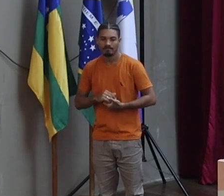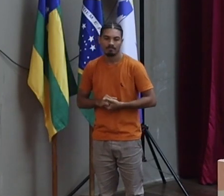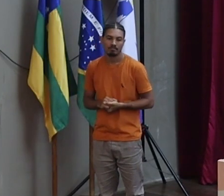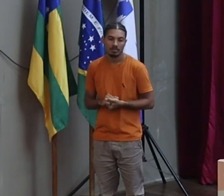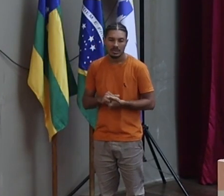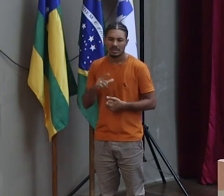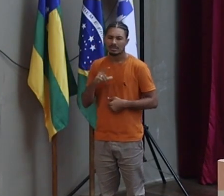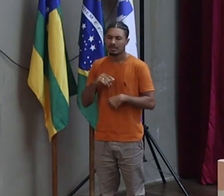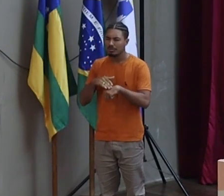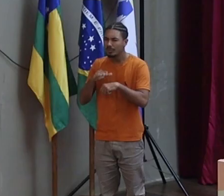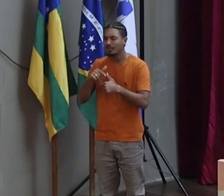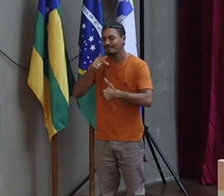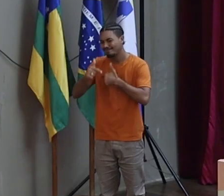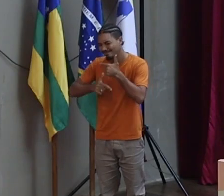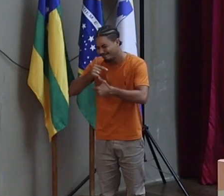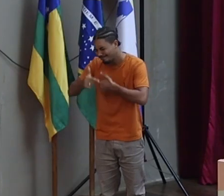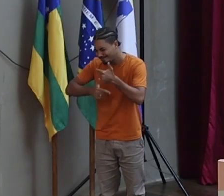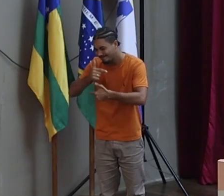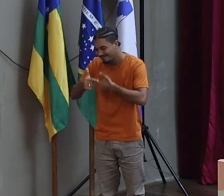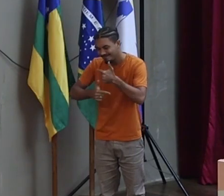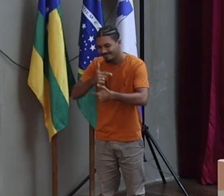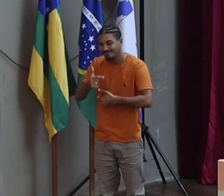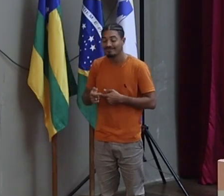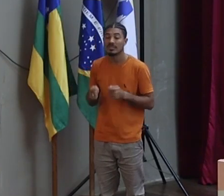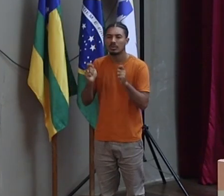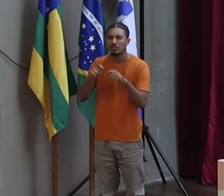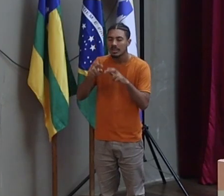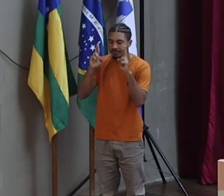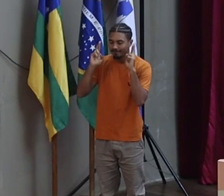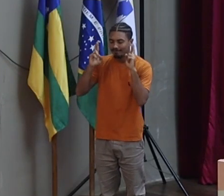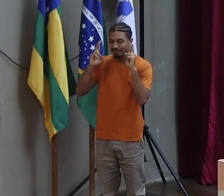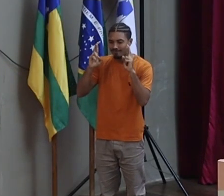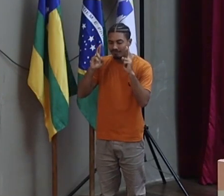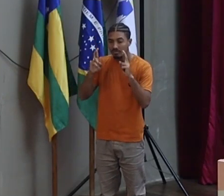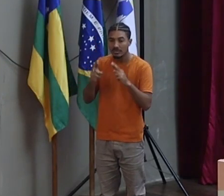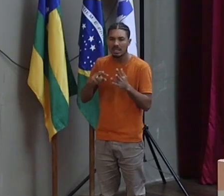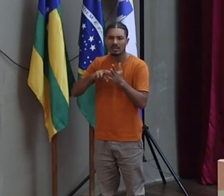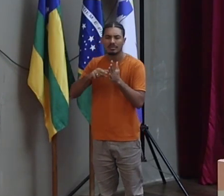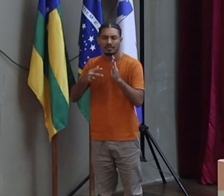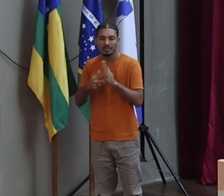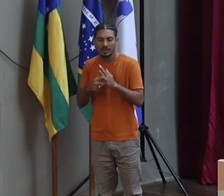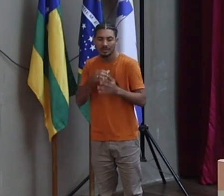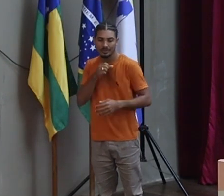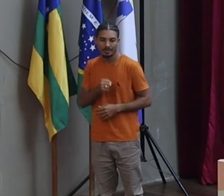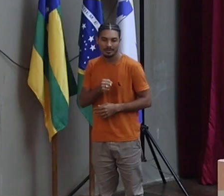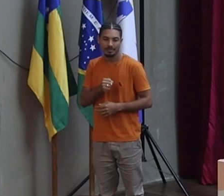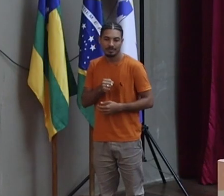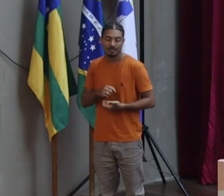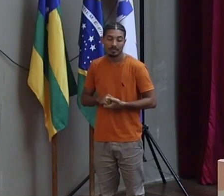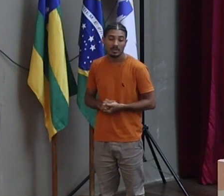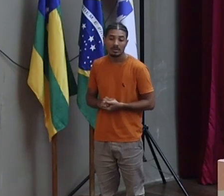Há muito que trabalhar para poder sempre esperançar, e eu uso esperançar no sentido de Paulo Freire,